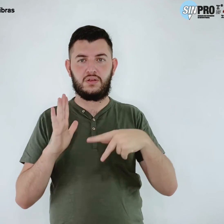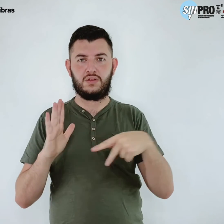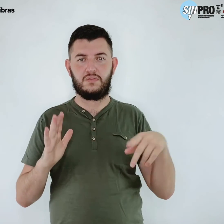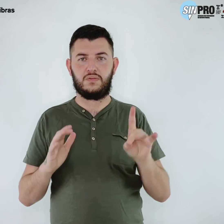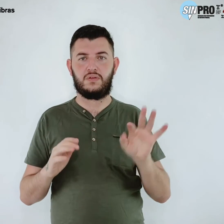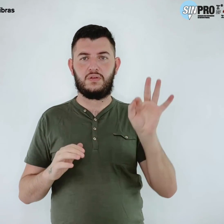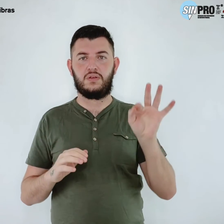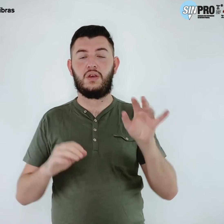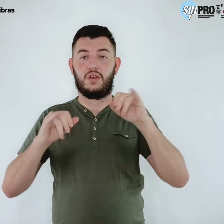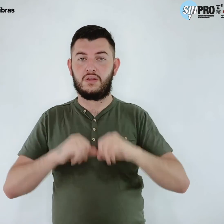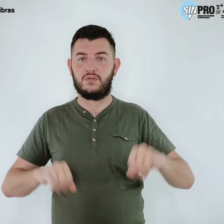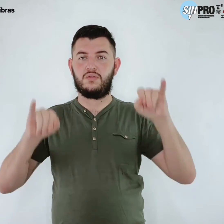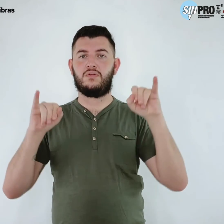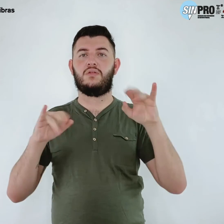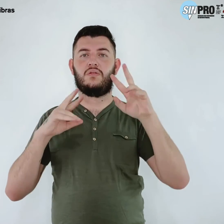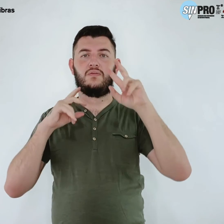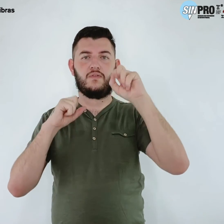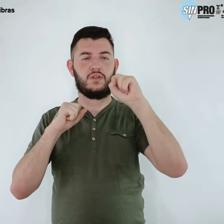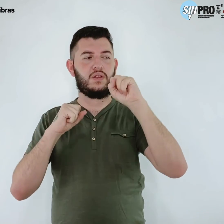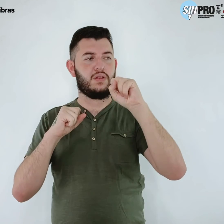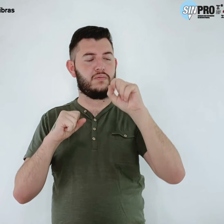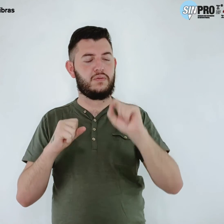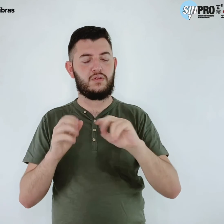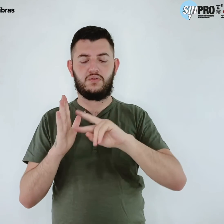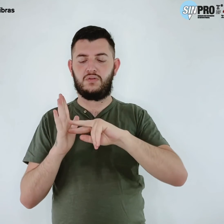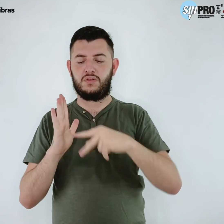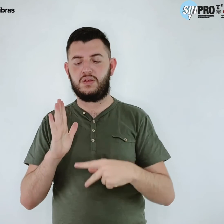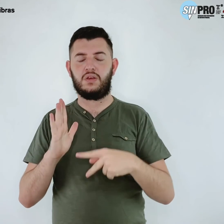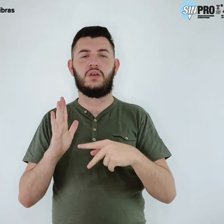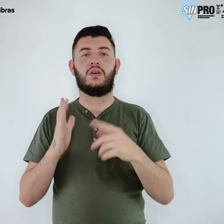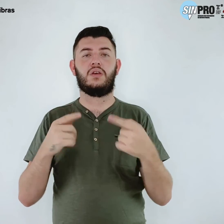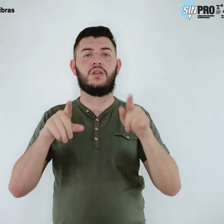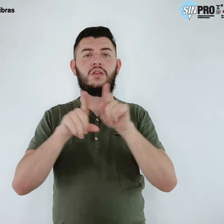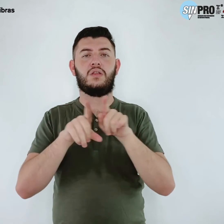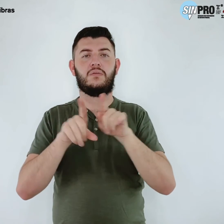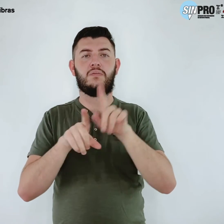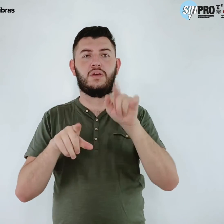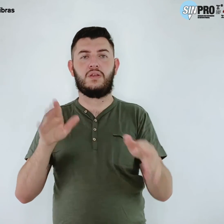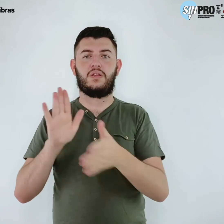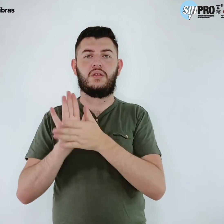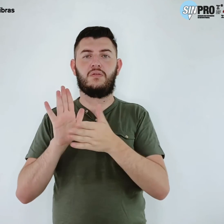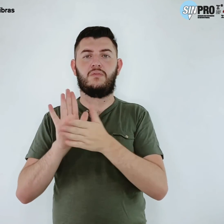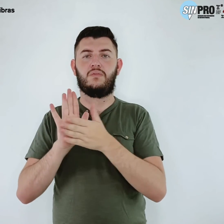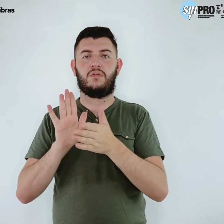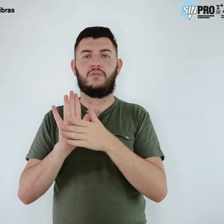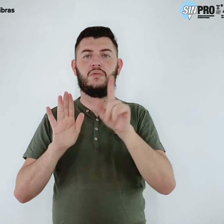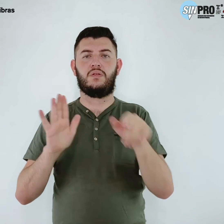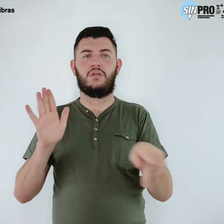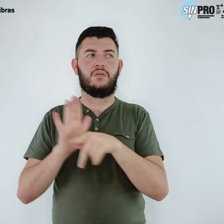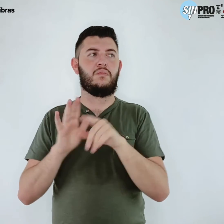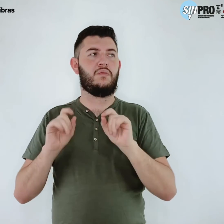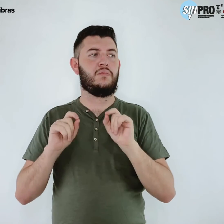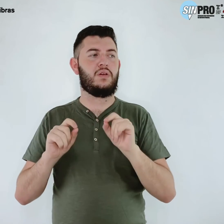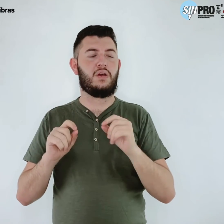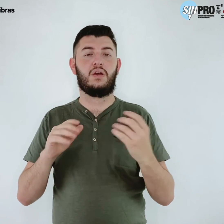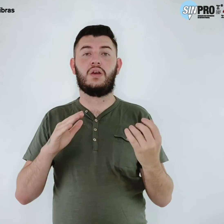do Simpro-DF afirma que o fortalecimento do sindicato e das propostas que a